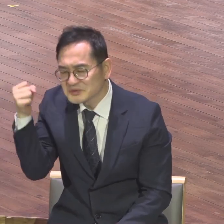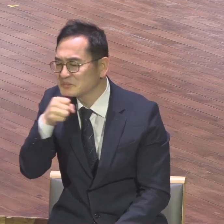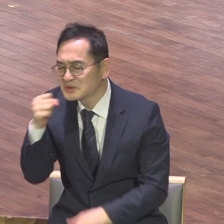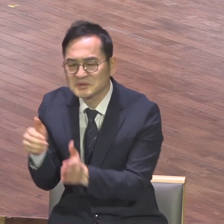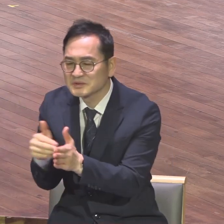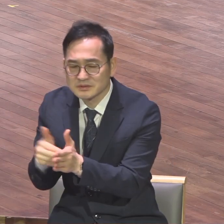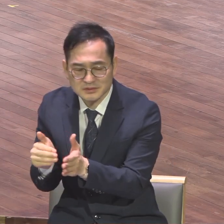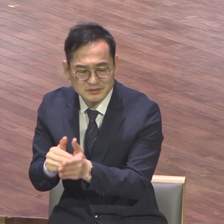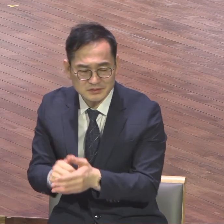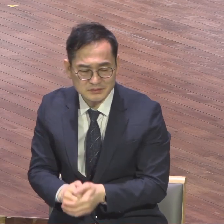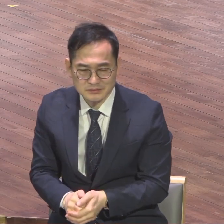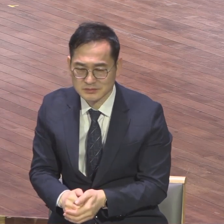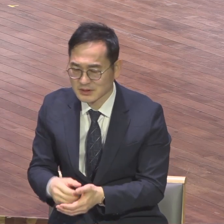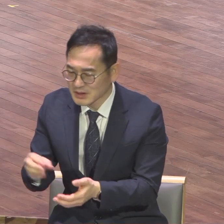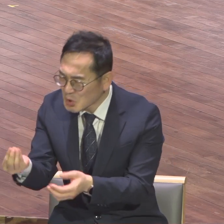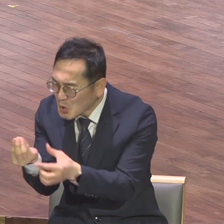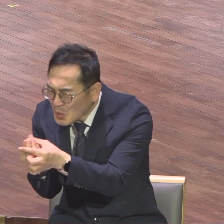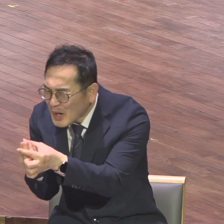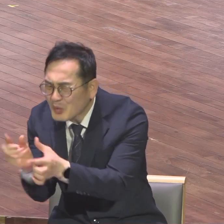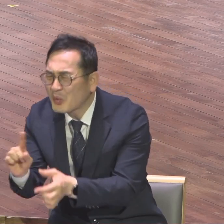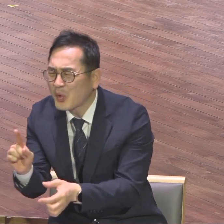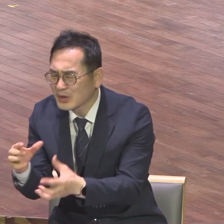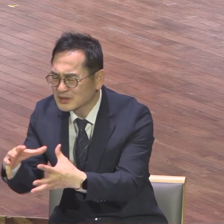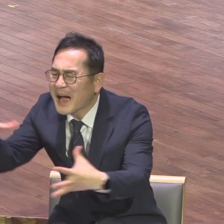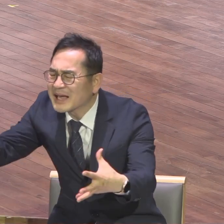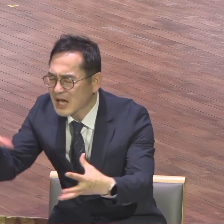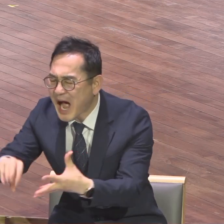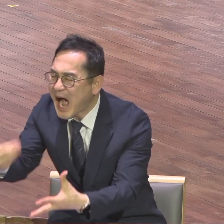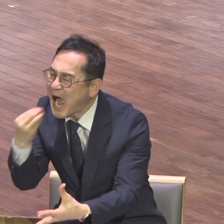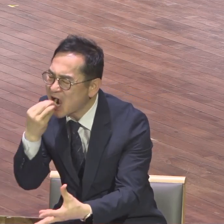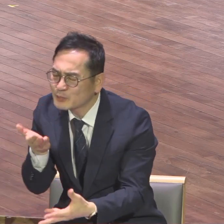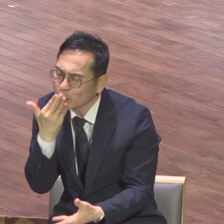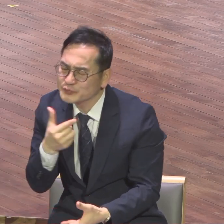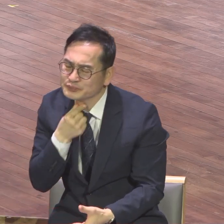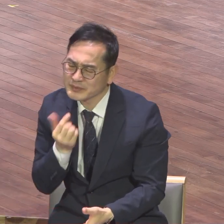너무 작게 주니까 좀 많이 주면 좋겠다. 이런 말이에요.